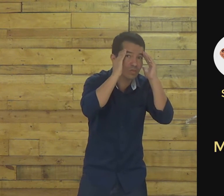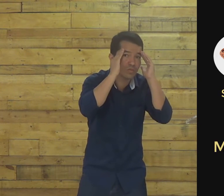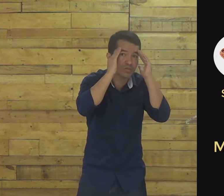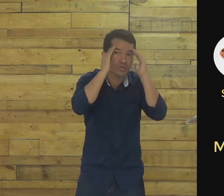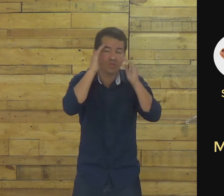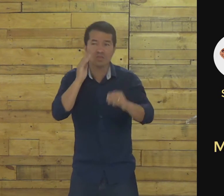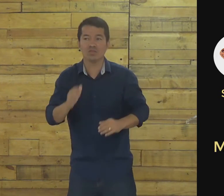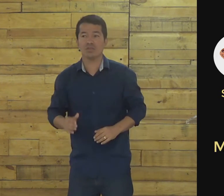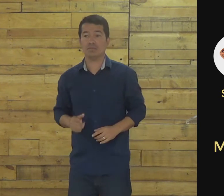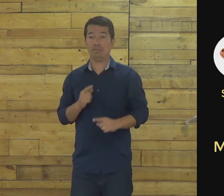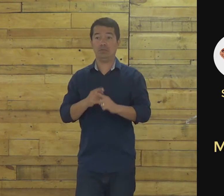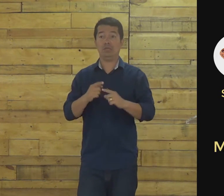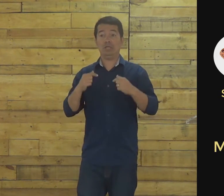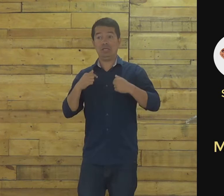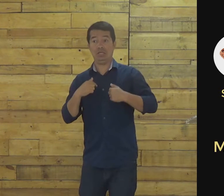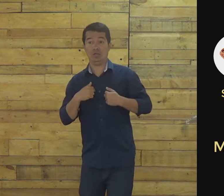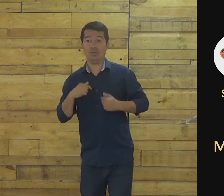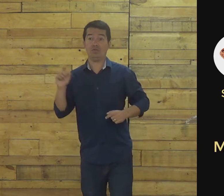Entende isso?